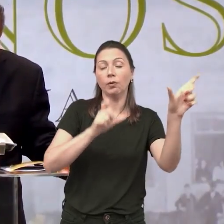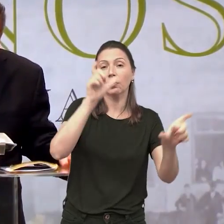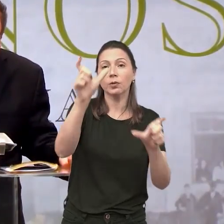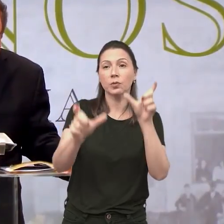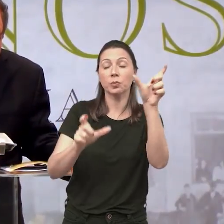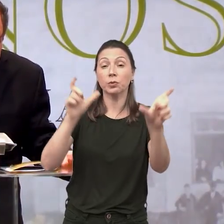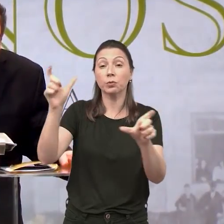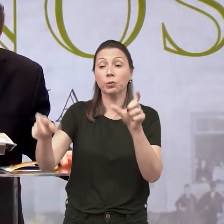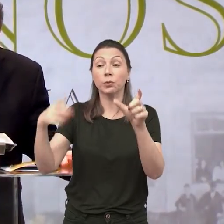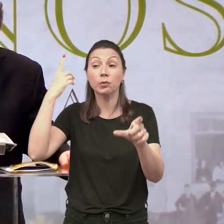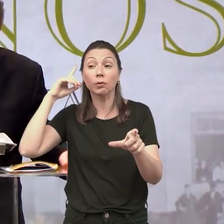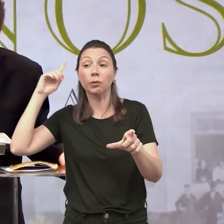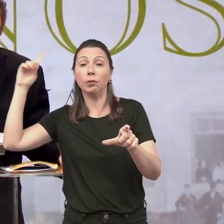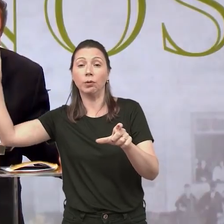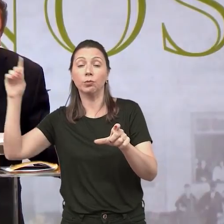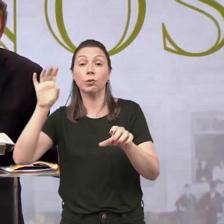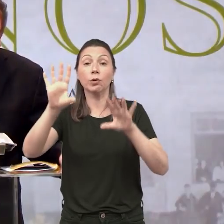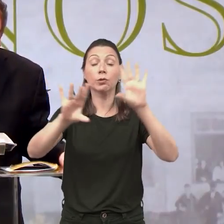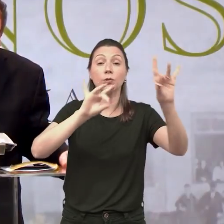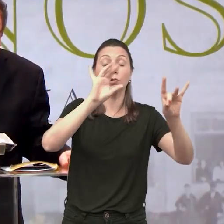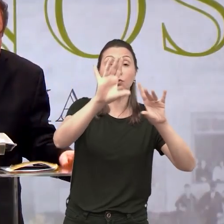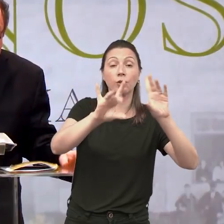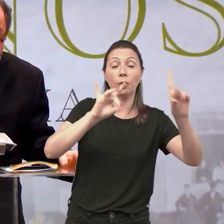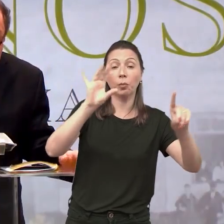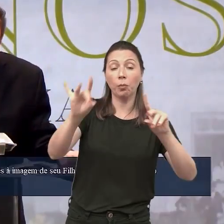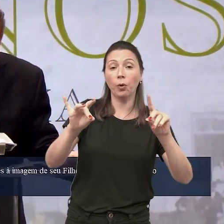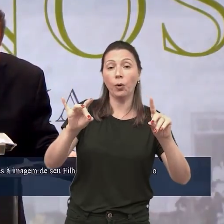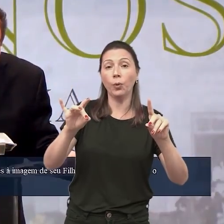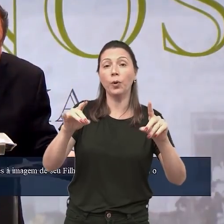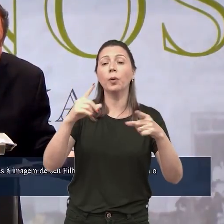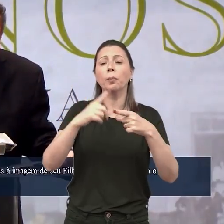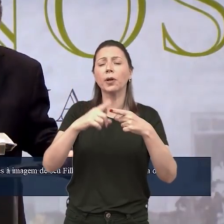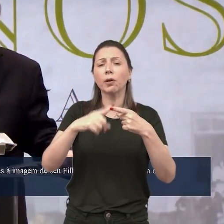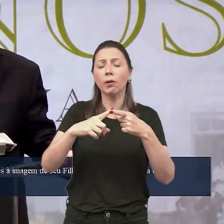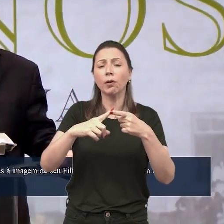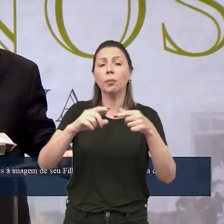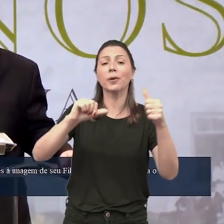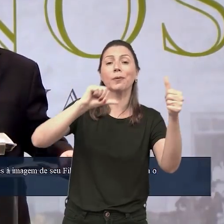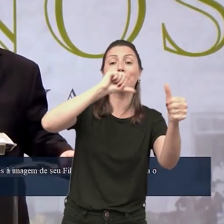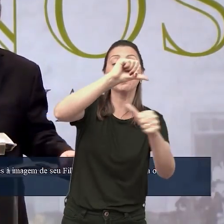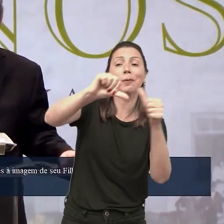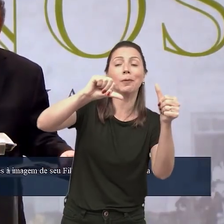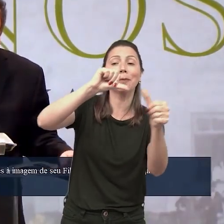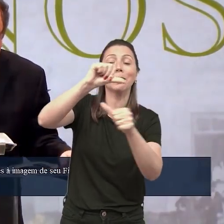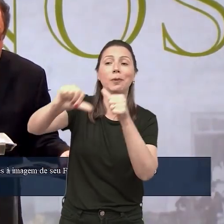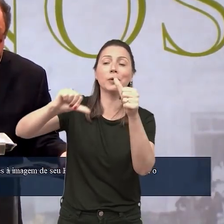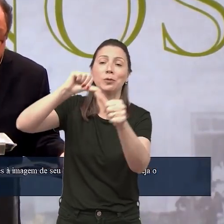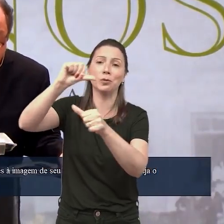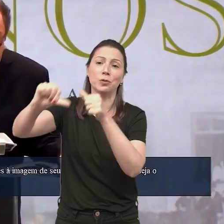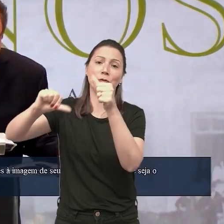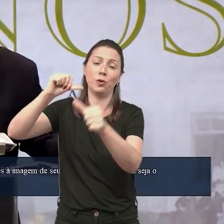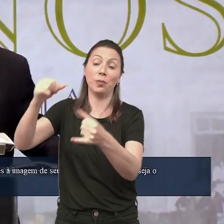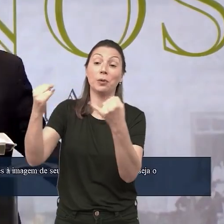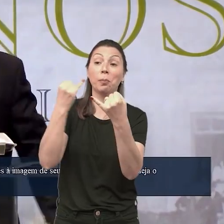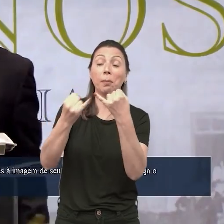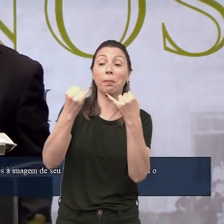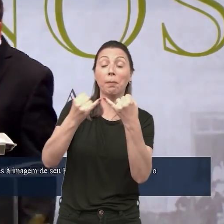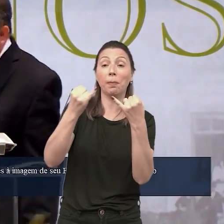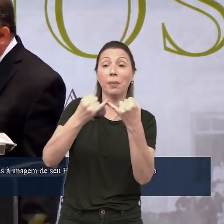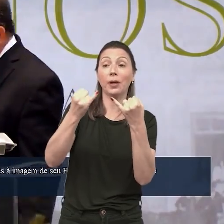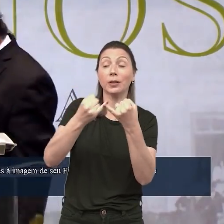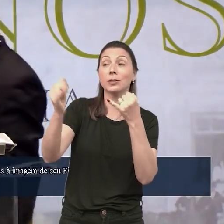conheceu, também os predestinou, para serem conformes à imagem do seu Filho, a fim de que ele seja o quê?